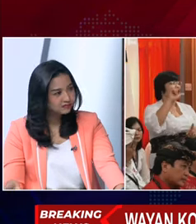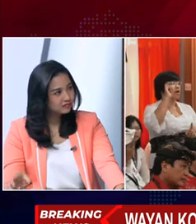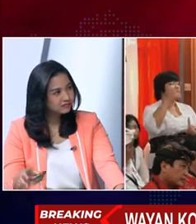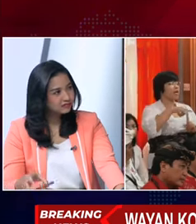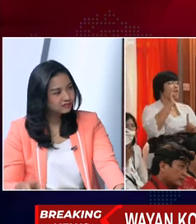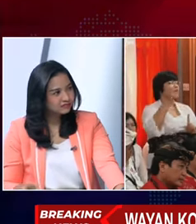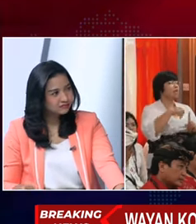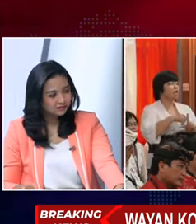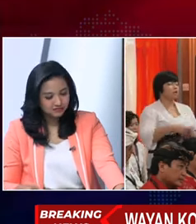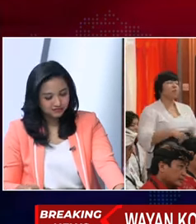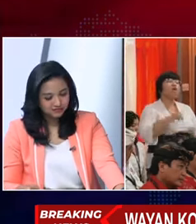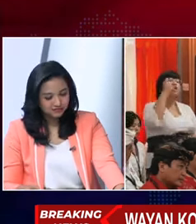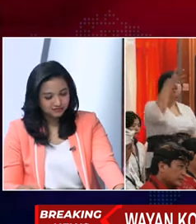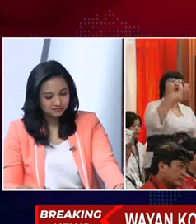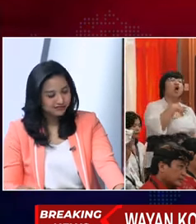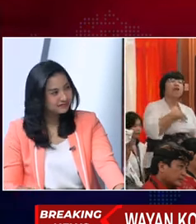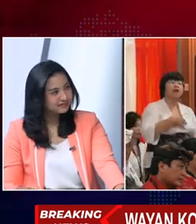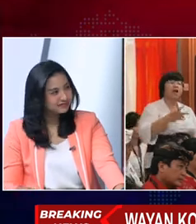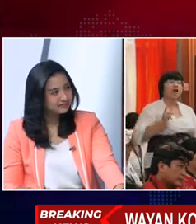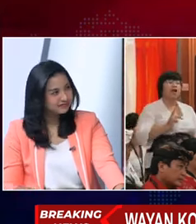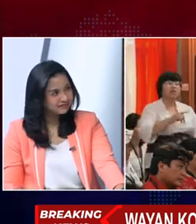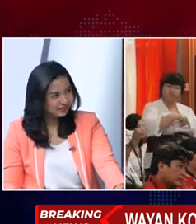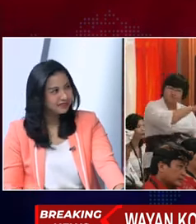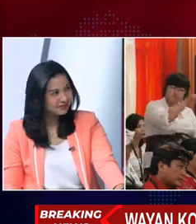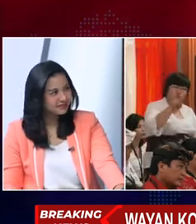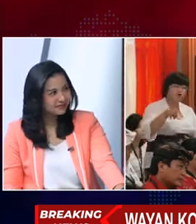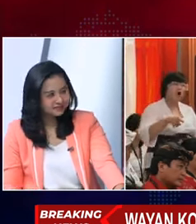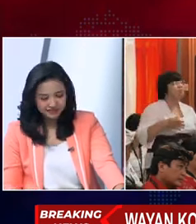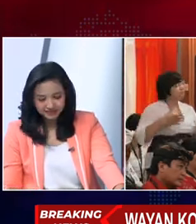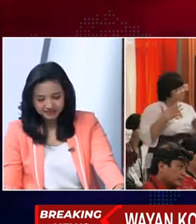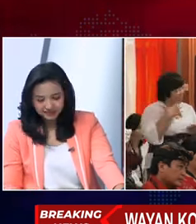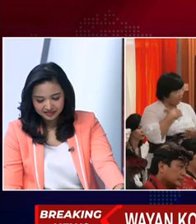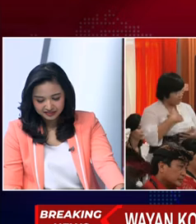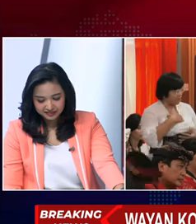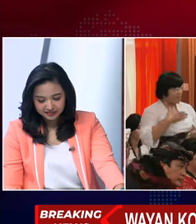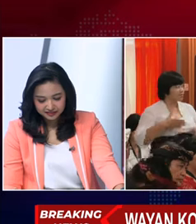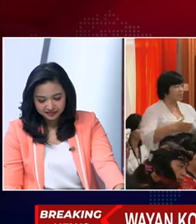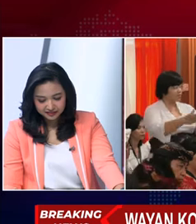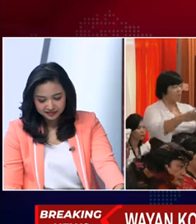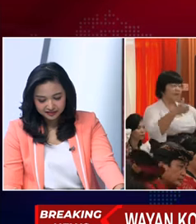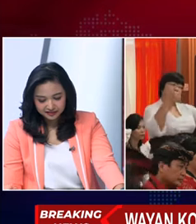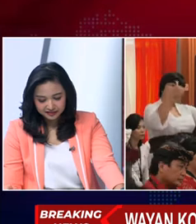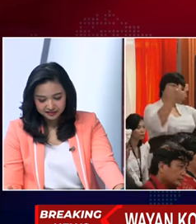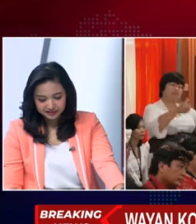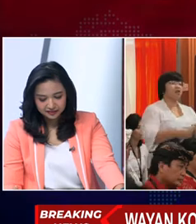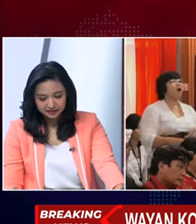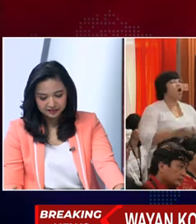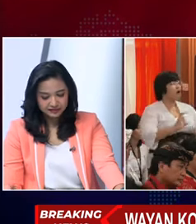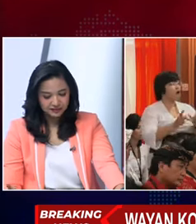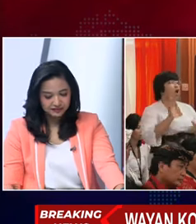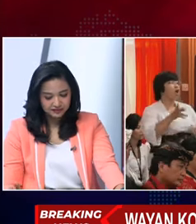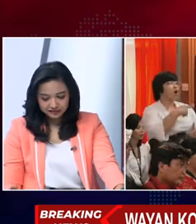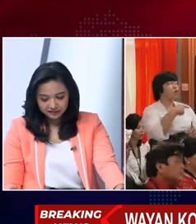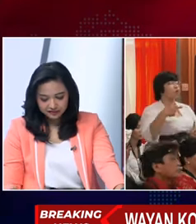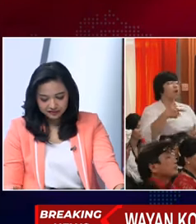golker di sana kan punya punya tokoh yang sangat populer dan kalau tidak didukung oleh golker dia sangat potensial untuk